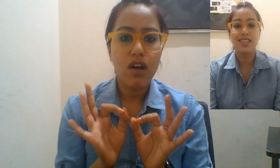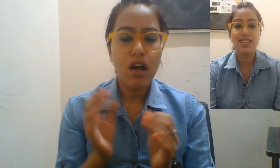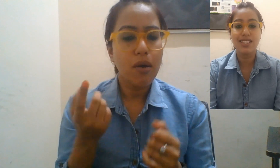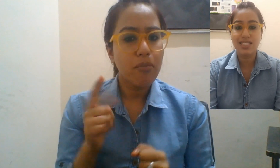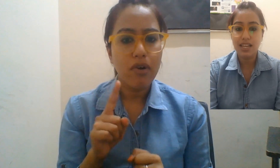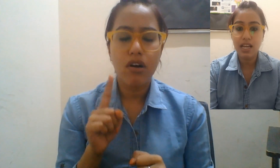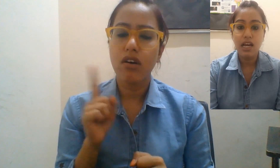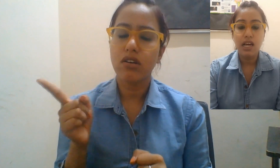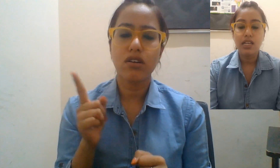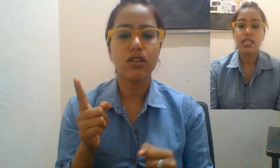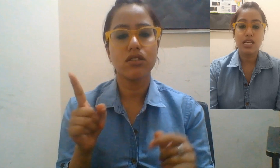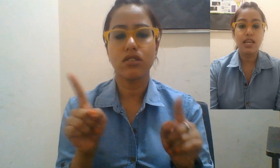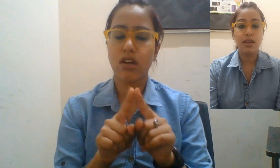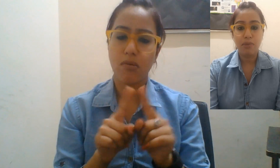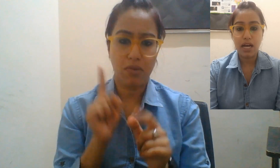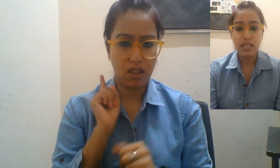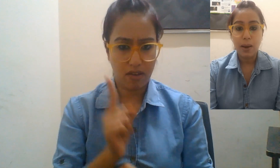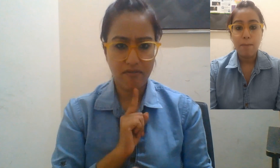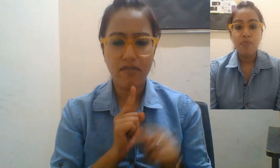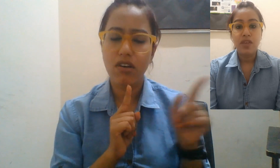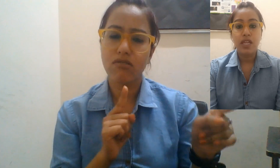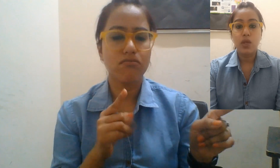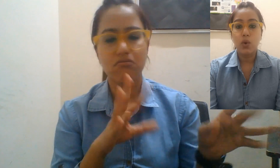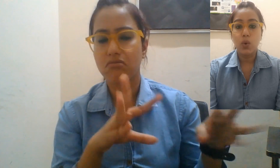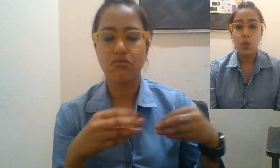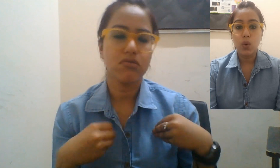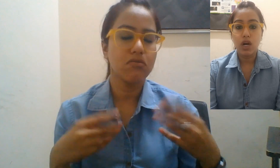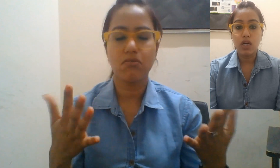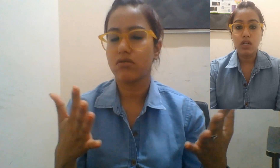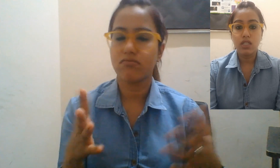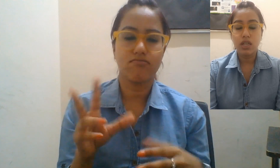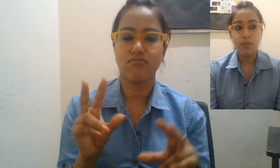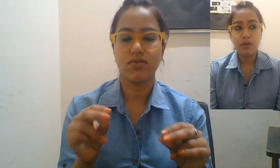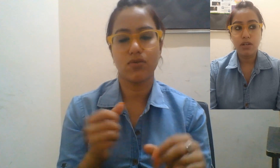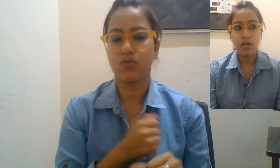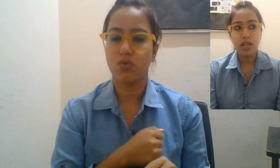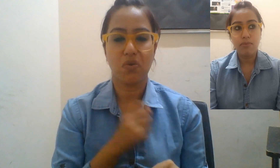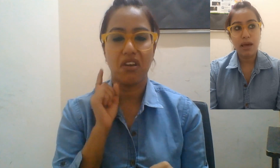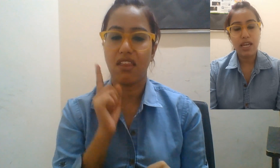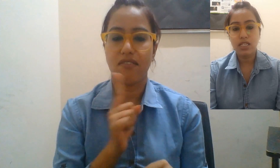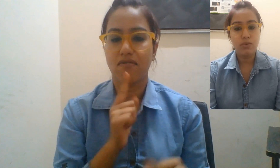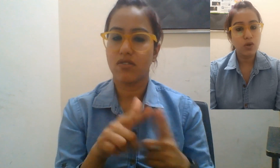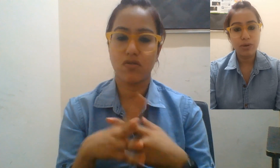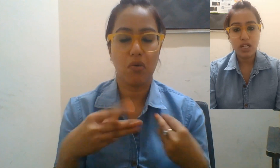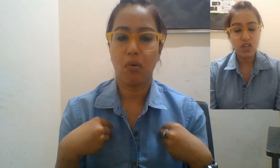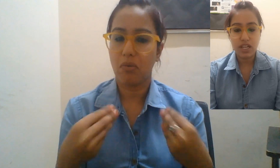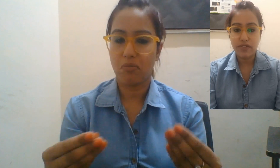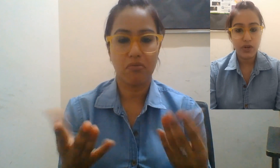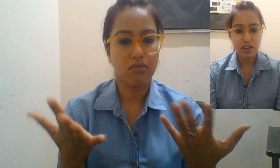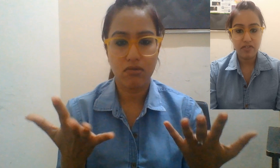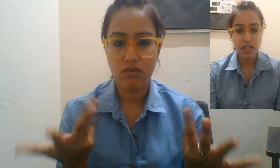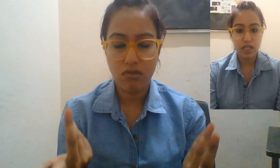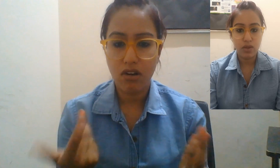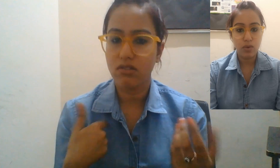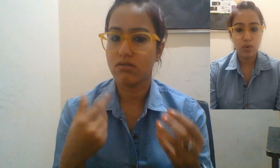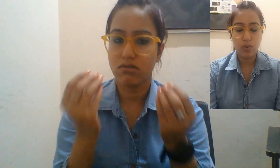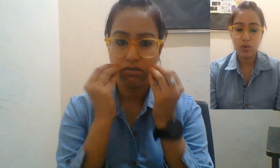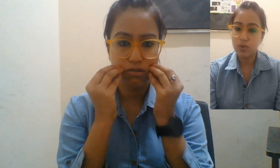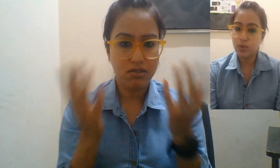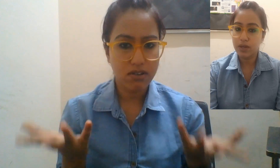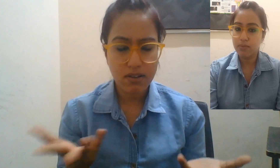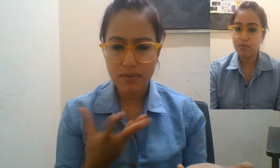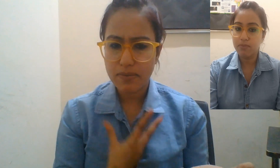हो सकती हैं इतना स्किल सीखने के बाद। तो सब ने पहले जब उनको पता चला कि वो डेफ है